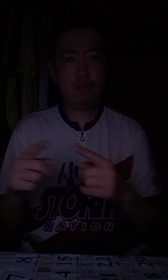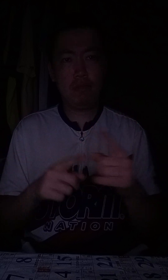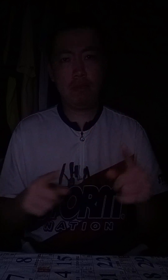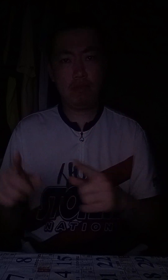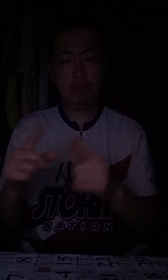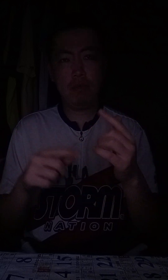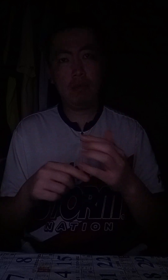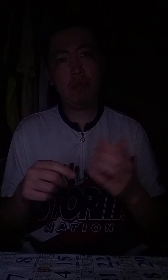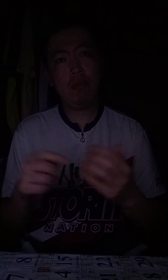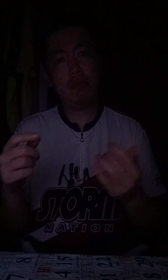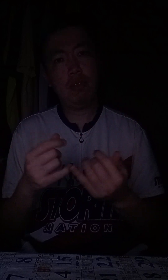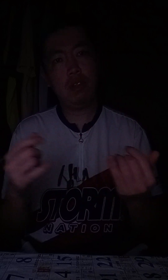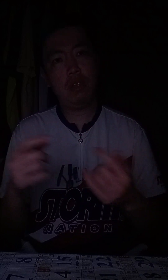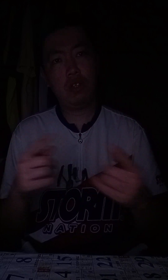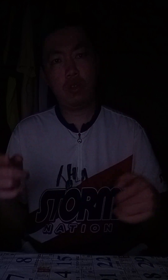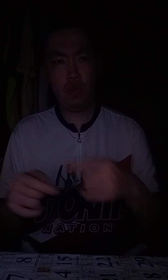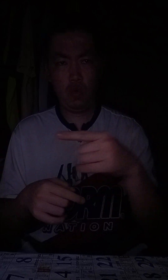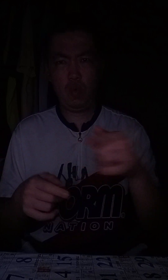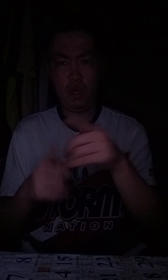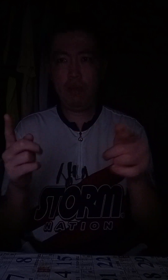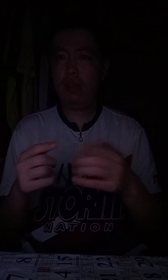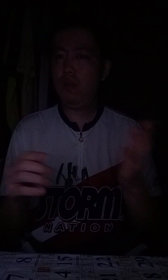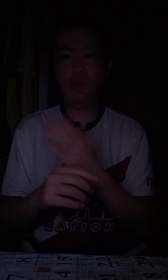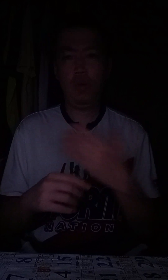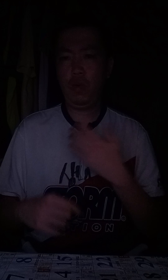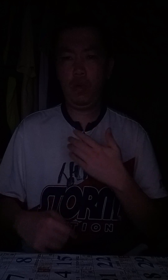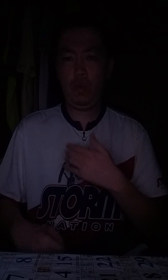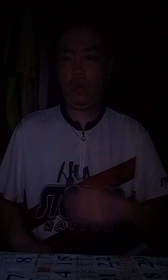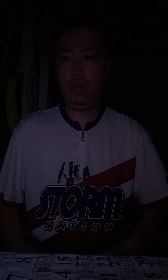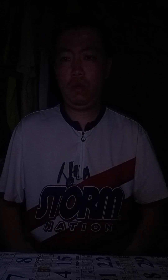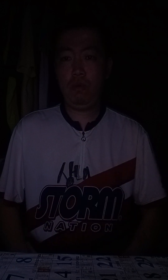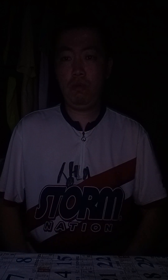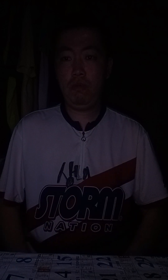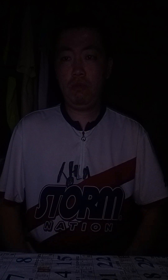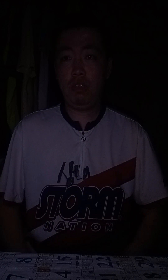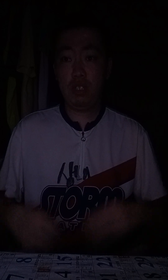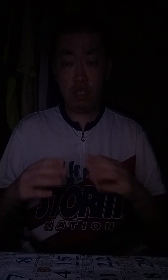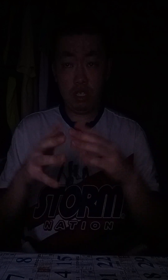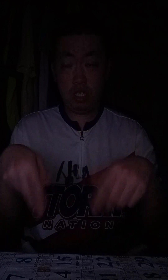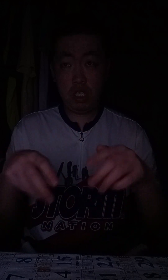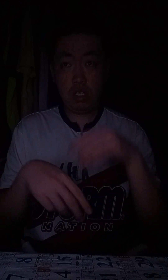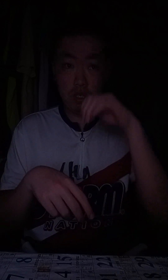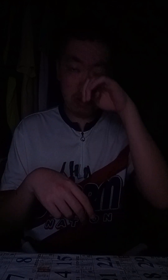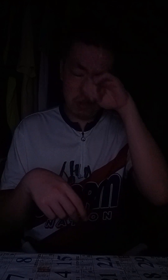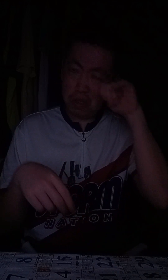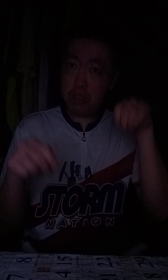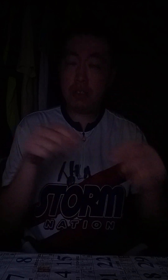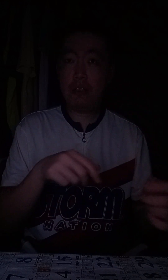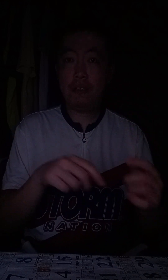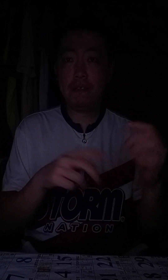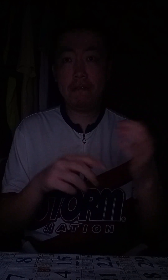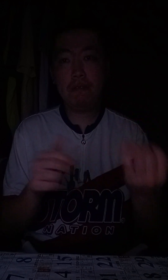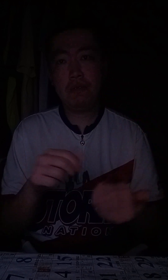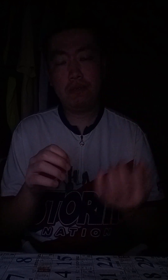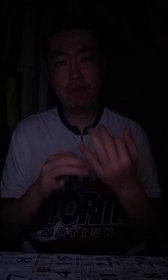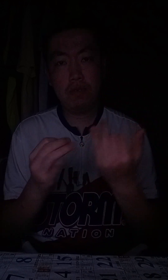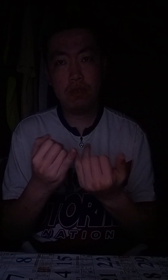결과 버스 기사의 속도 위반은 없었습니다. 하지만 사망사고이기 때문에 경찰은 교통사고